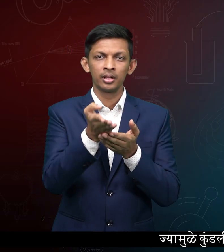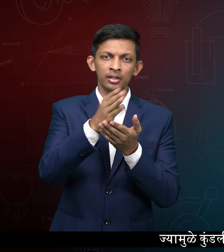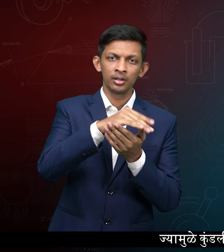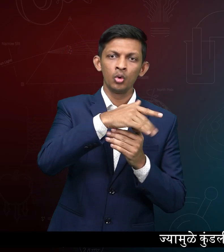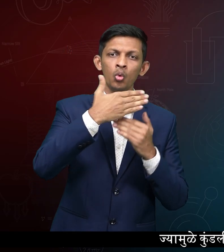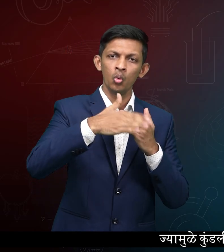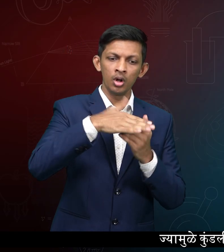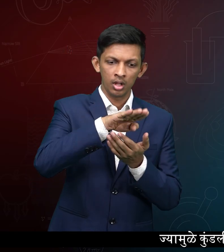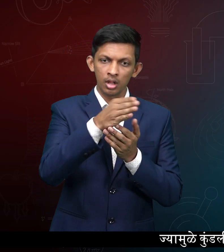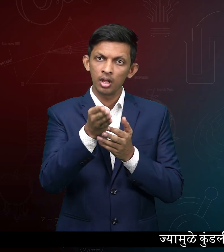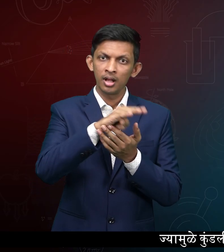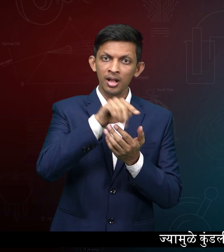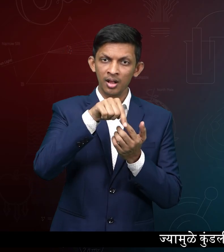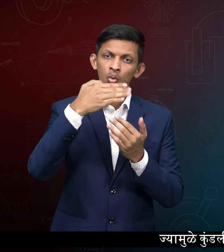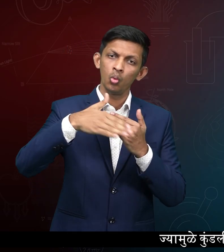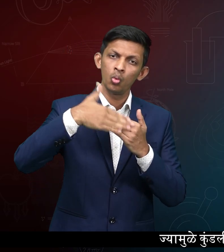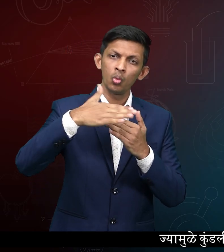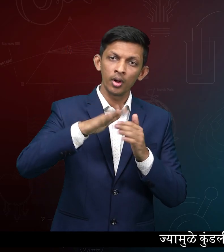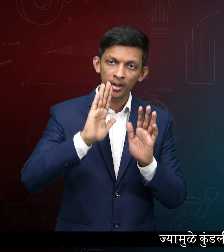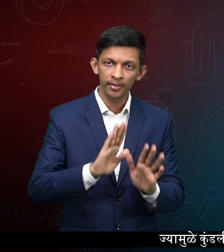ज्यामुळे कुंडली आणि अक्ष सतत फिरत राहतात.